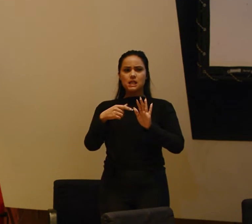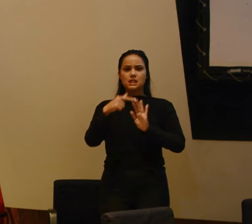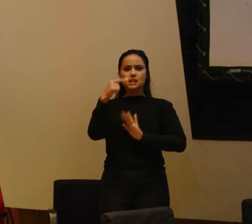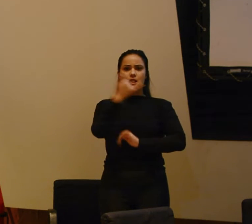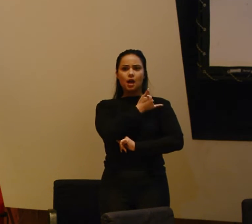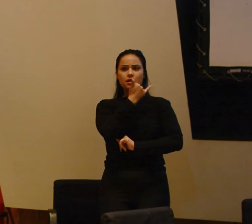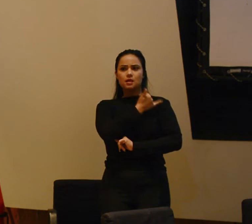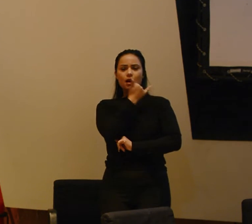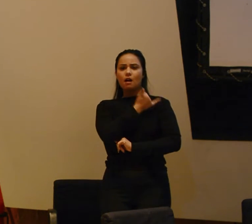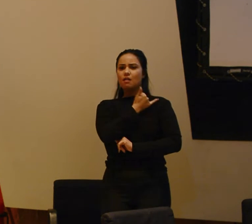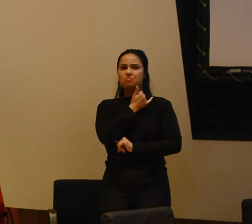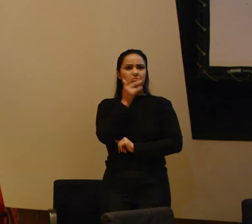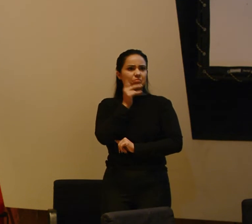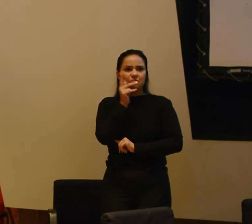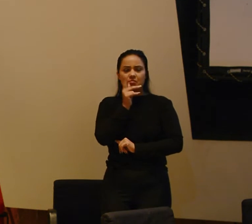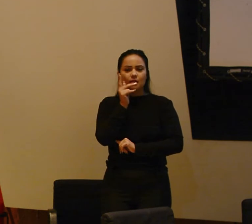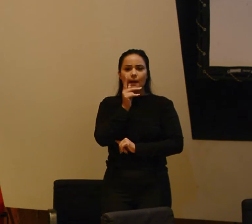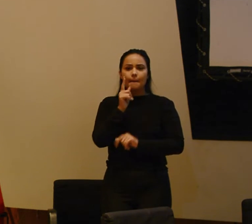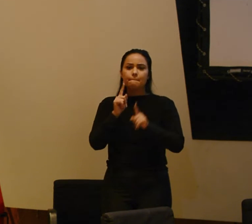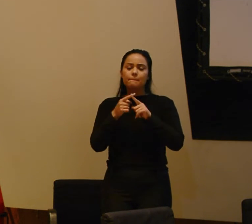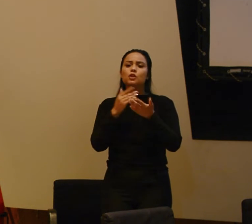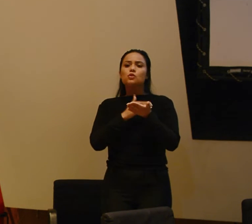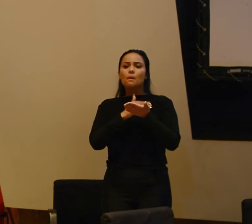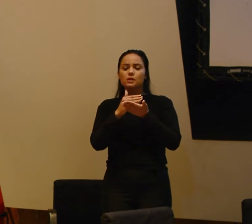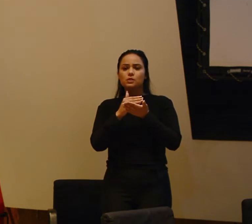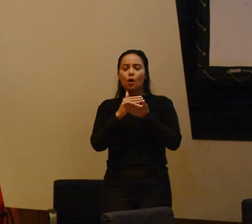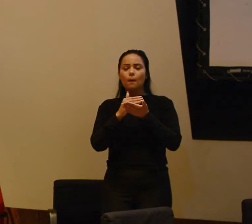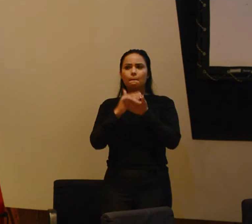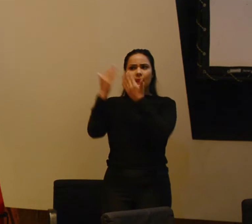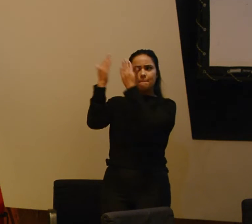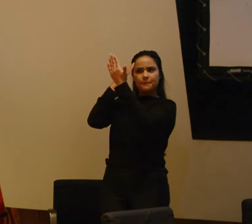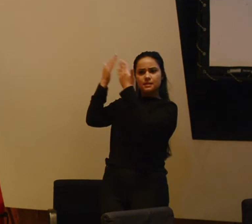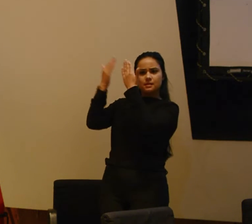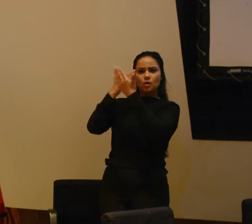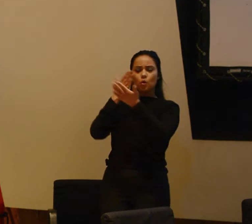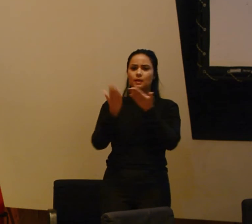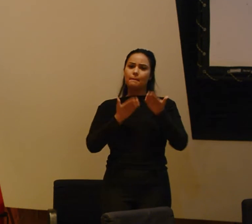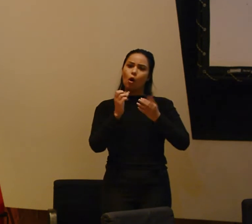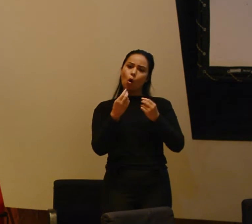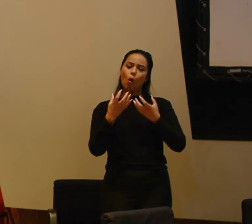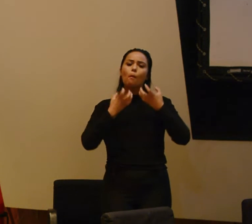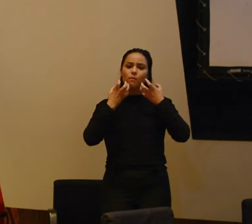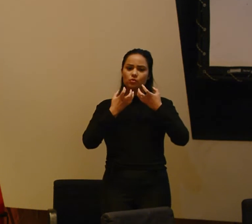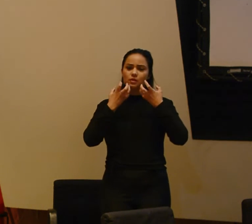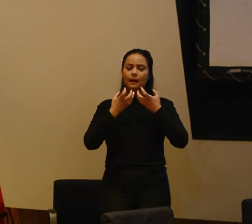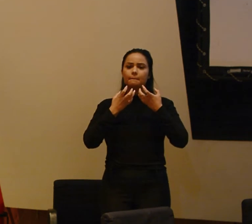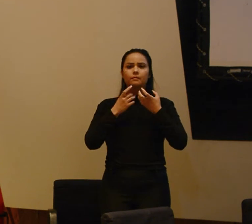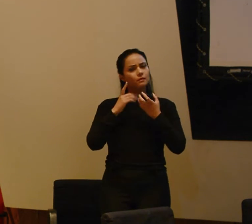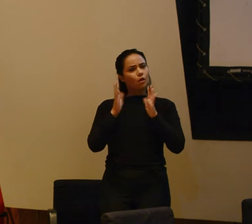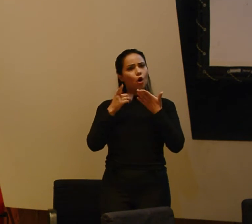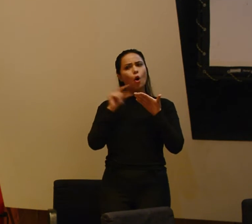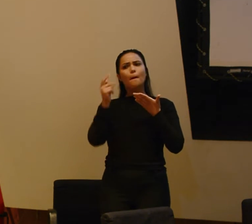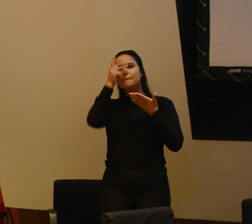anos de idade, ela é não verbal, mas ela começou a fazer musicoterapia ou aula de música e ela vira outra